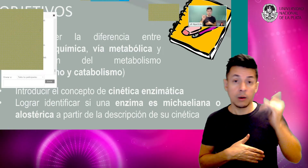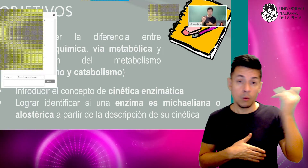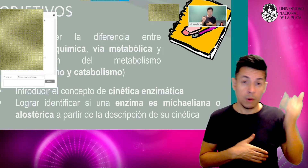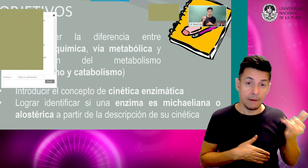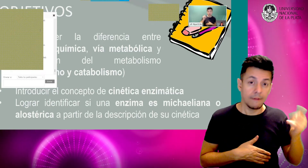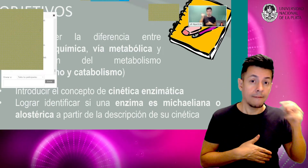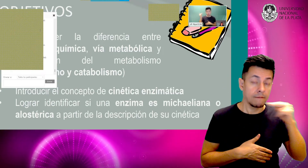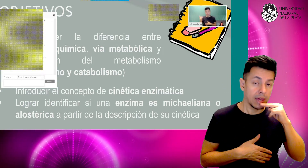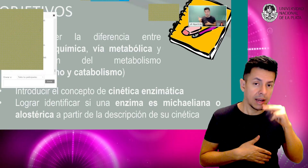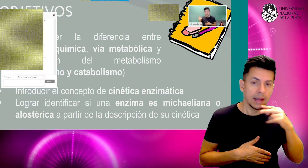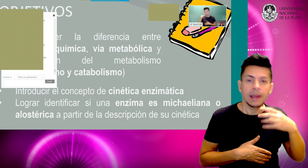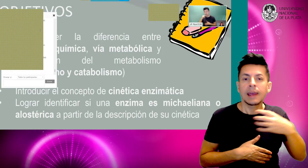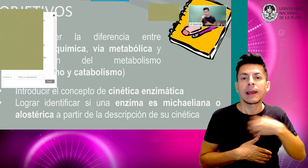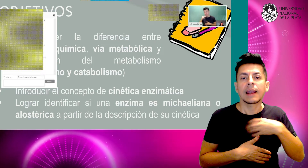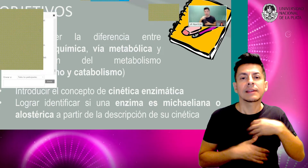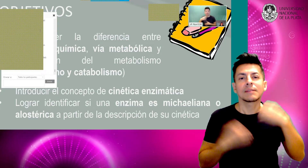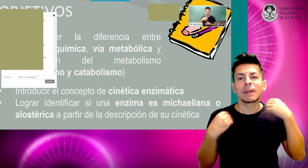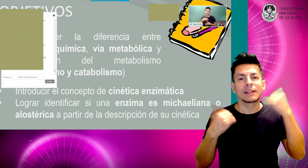tienen las clases prácticas.